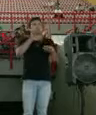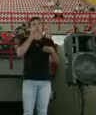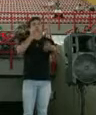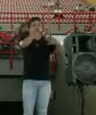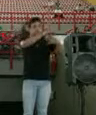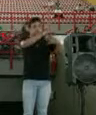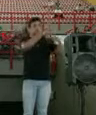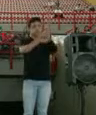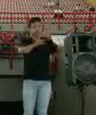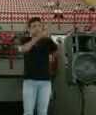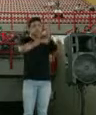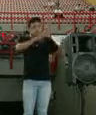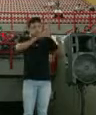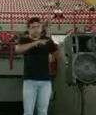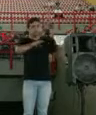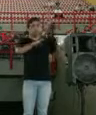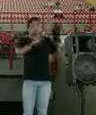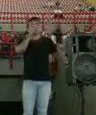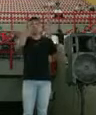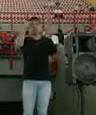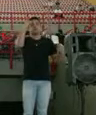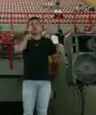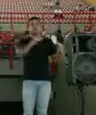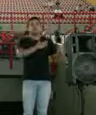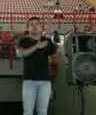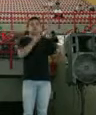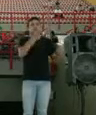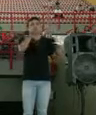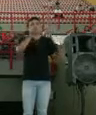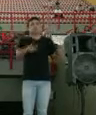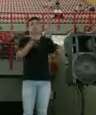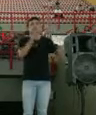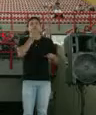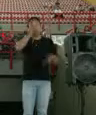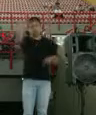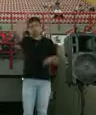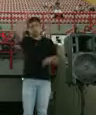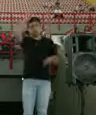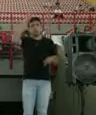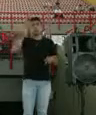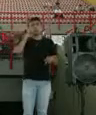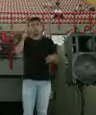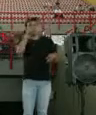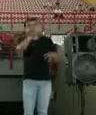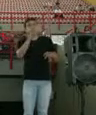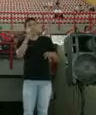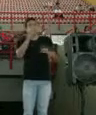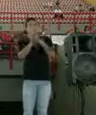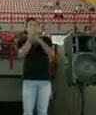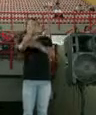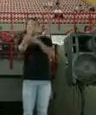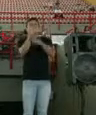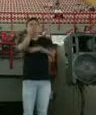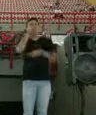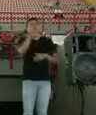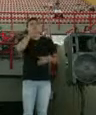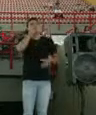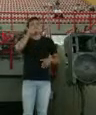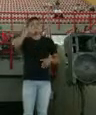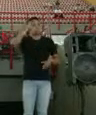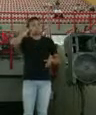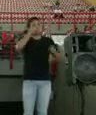tira-gostozinho, o churrasquinho, né? Tem gente que diz, minha casa é igual casa de índio. Todo mundo que olha só vê a fumaça subir, né? O papai fazendo